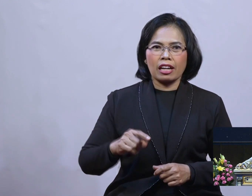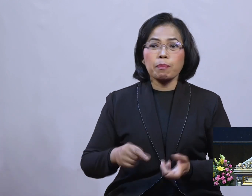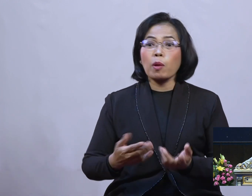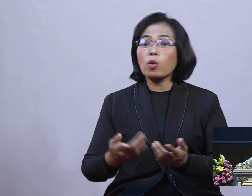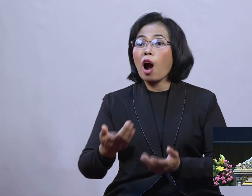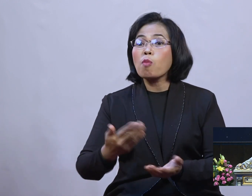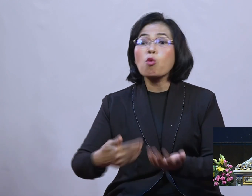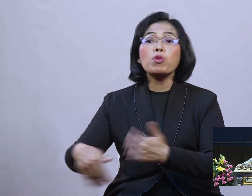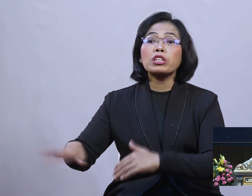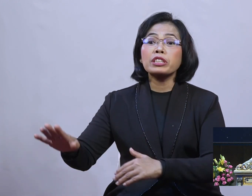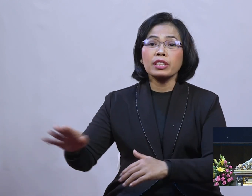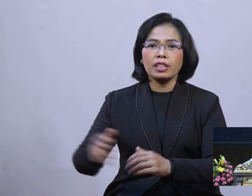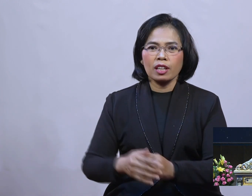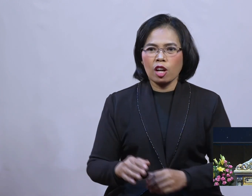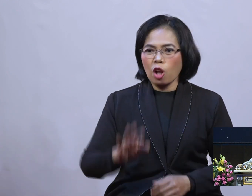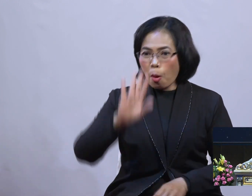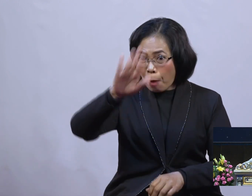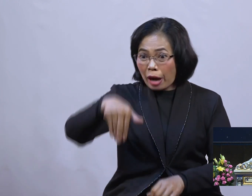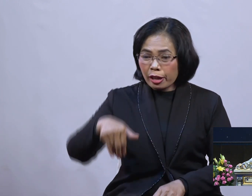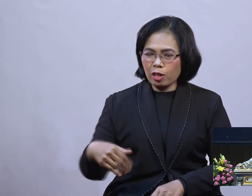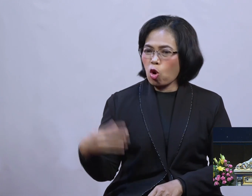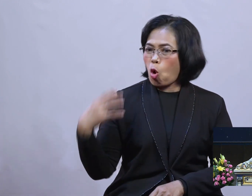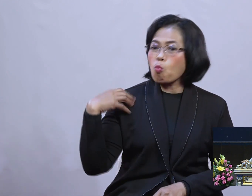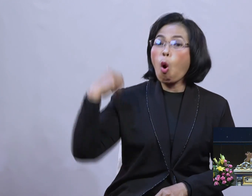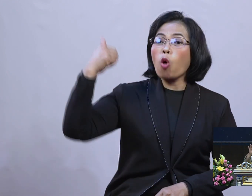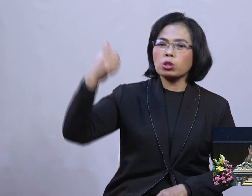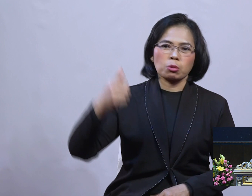orang memanggilmu bos atau